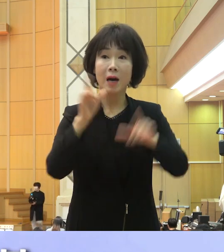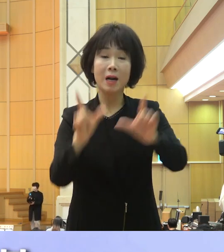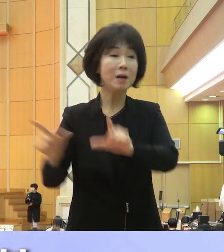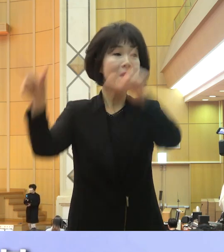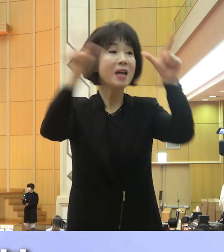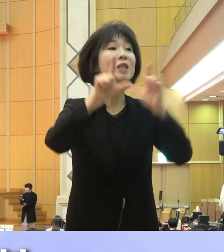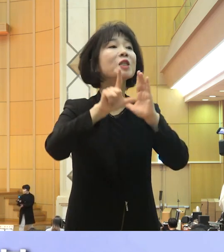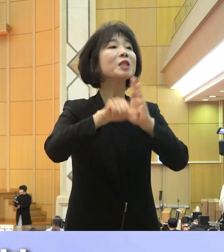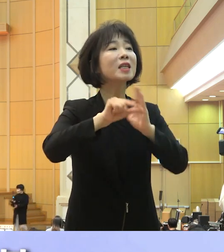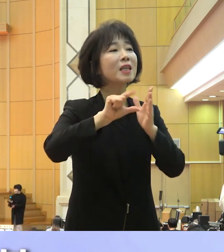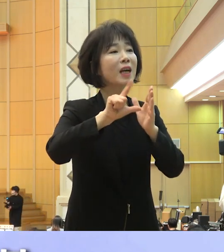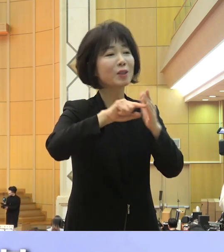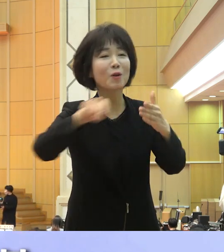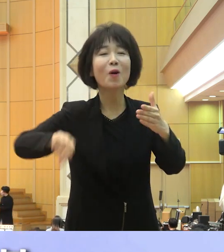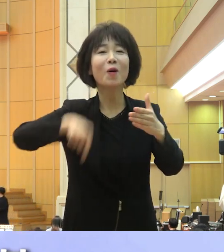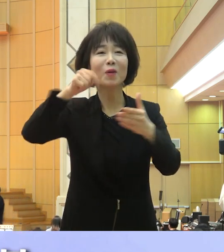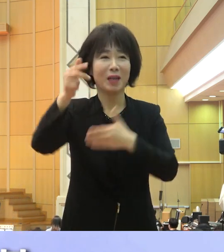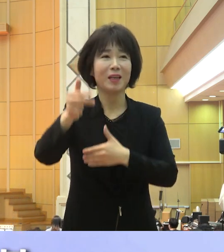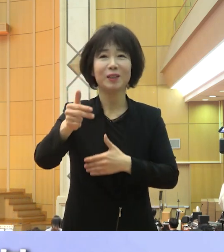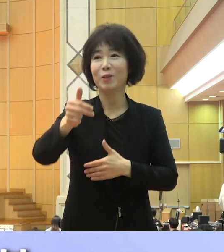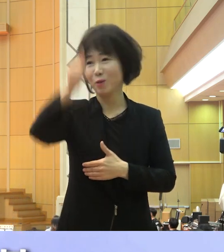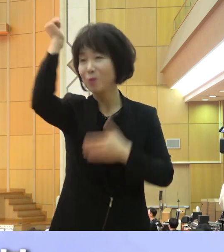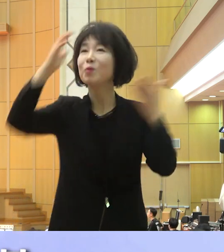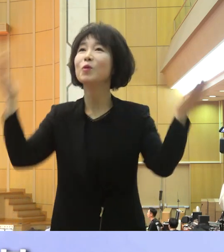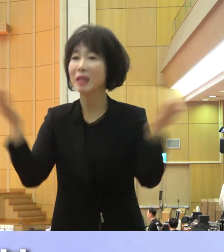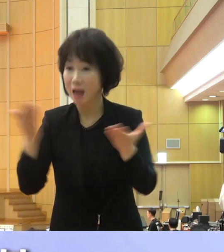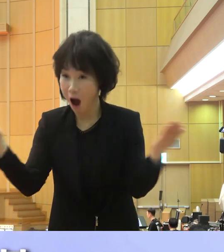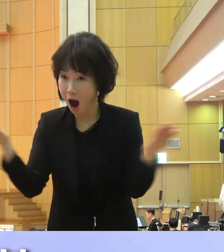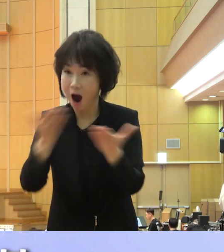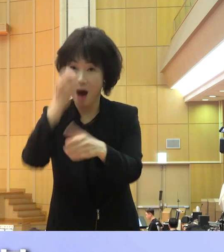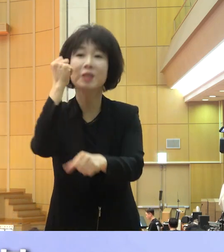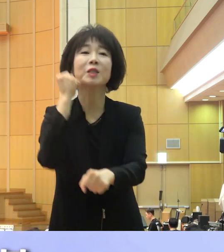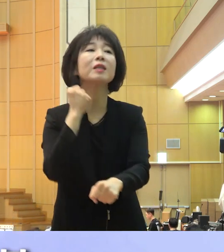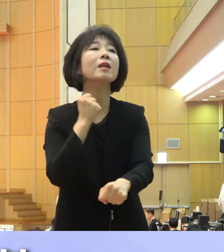내 삶의 시간 속에 주